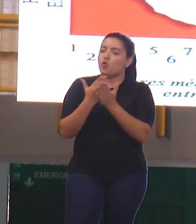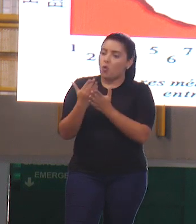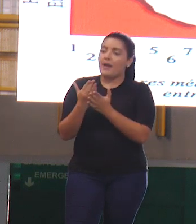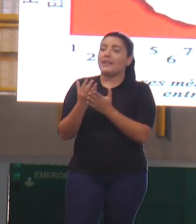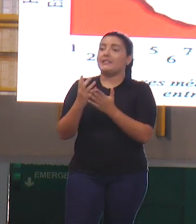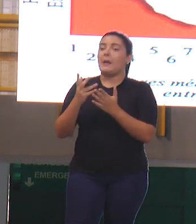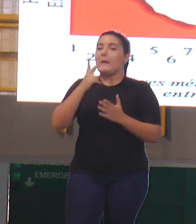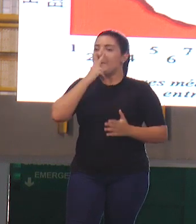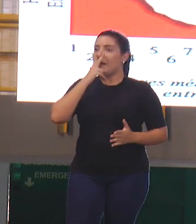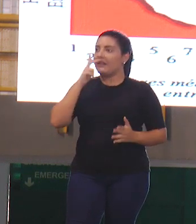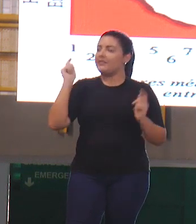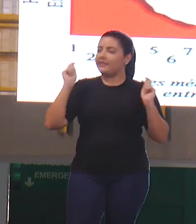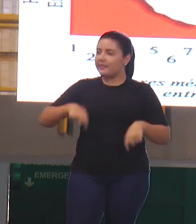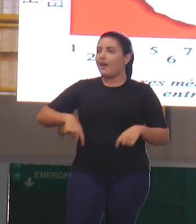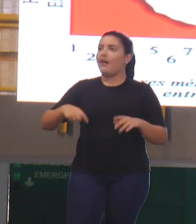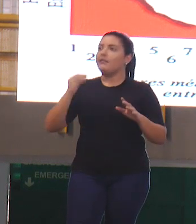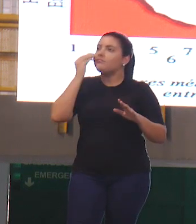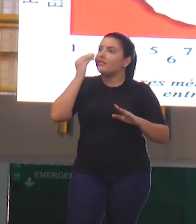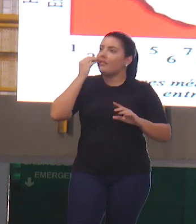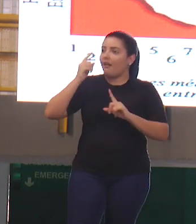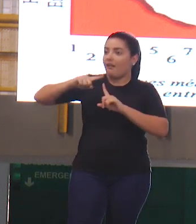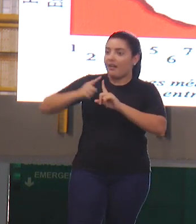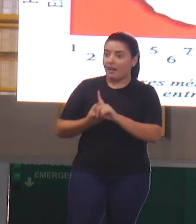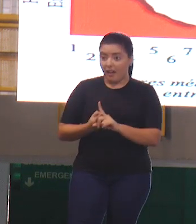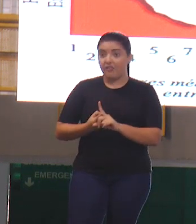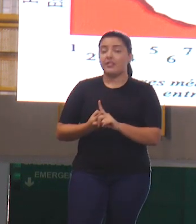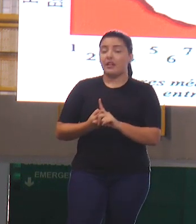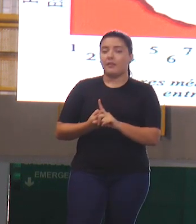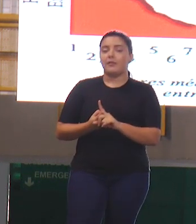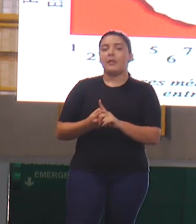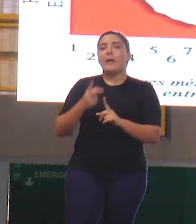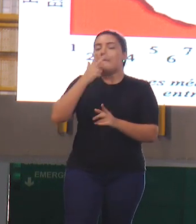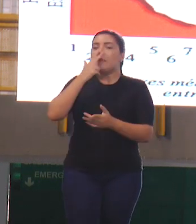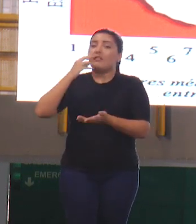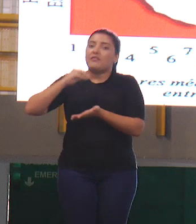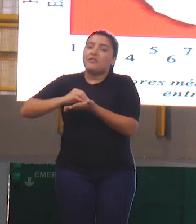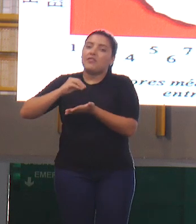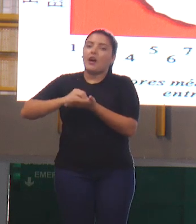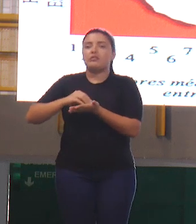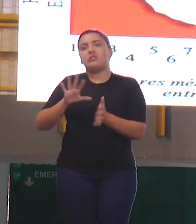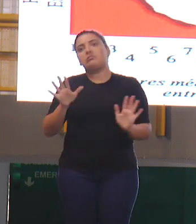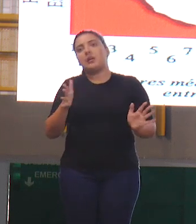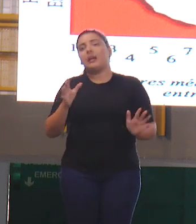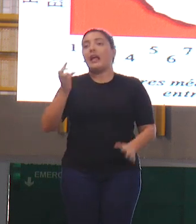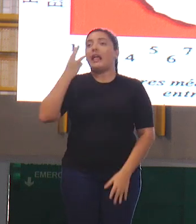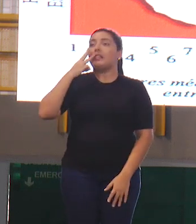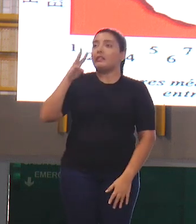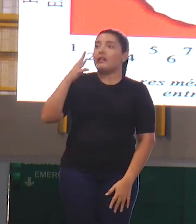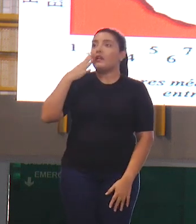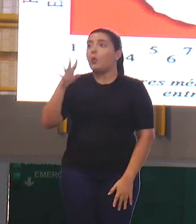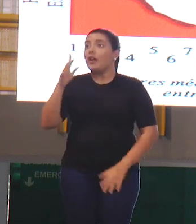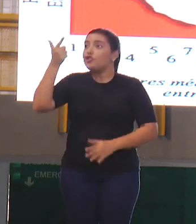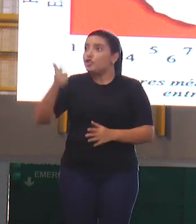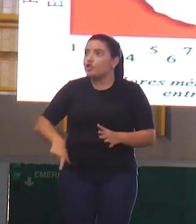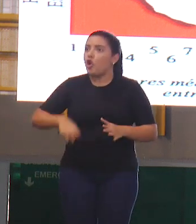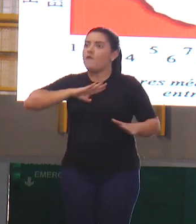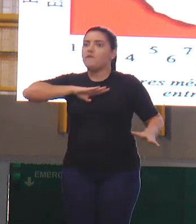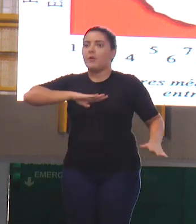ovulação vai ser na metade do ciclo. E faltando 3 a 4 dias para uma nova